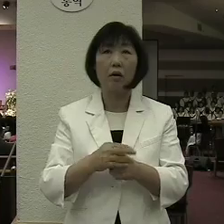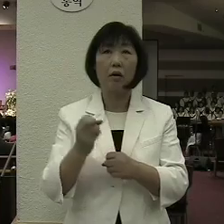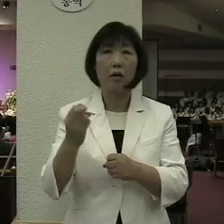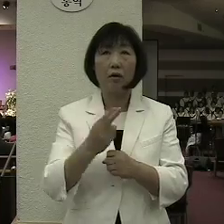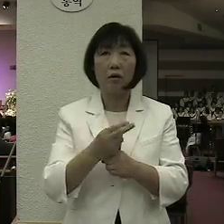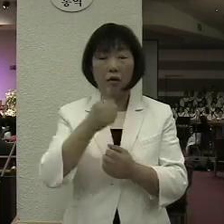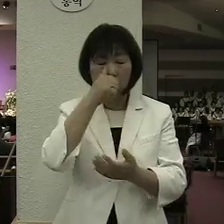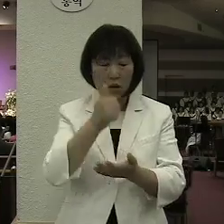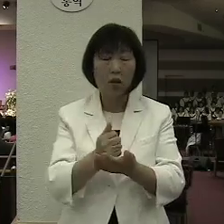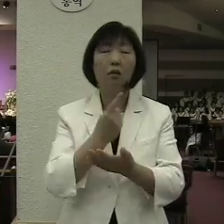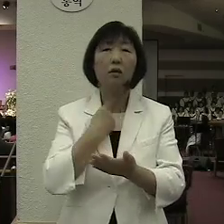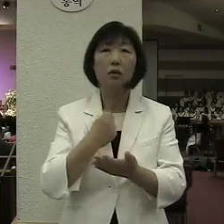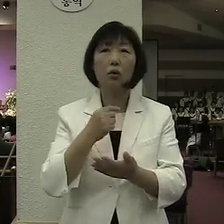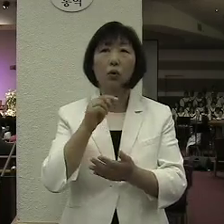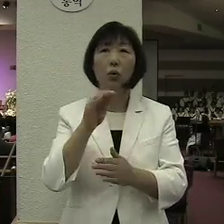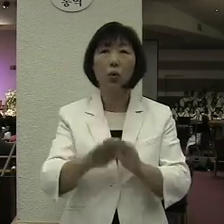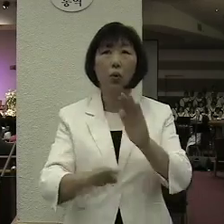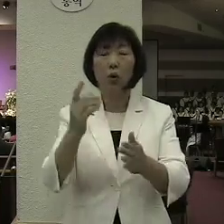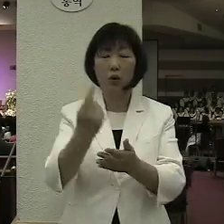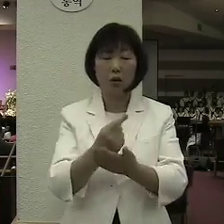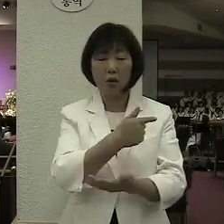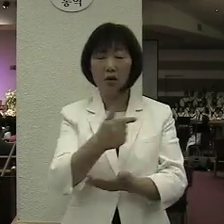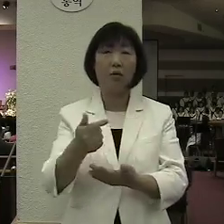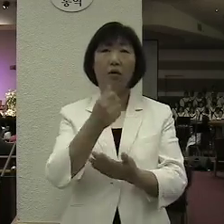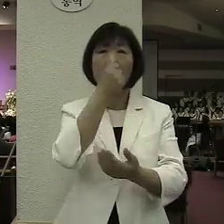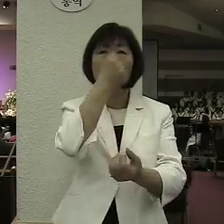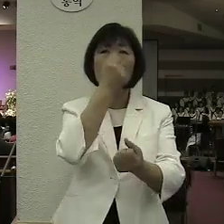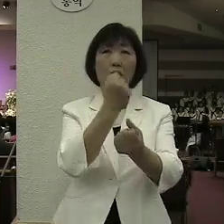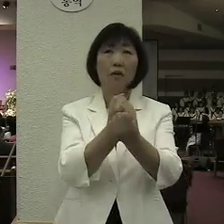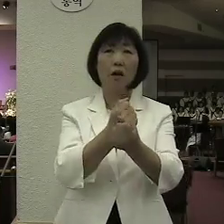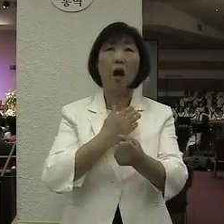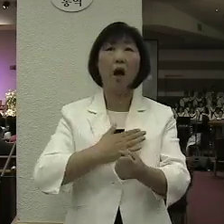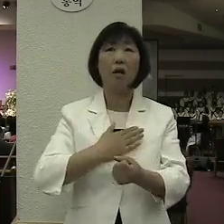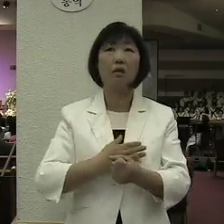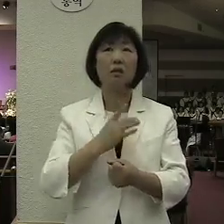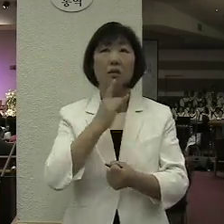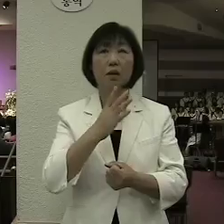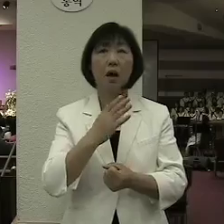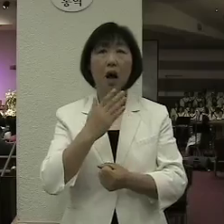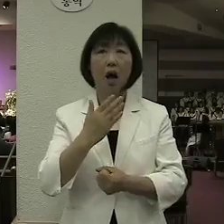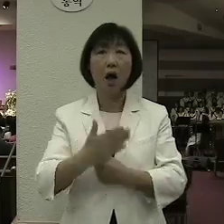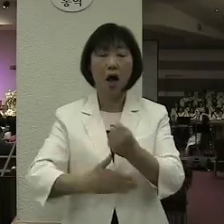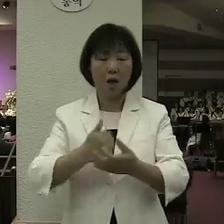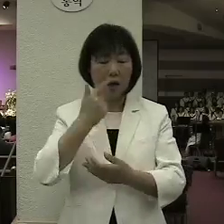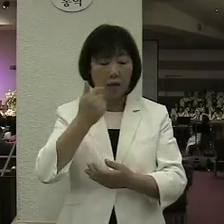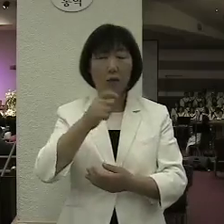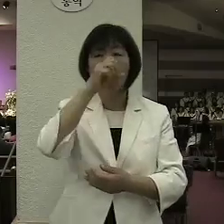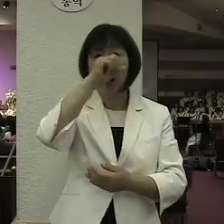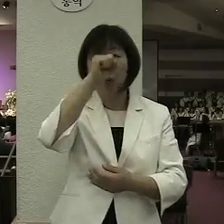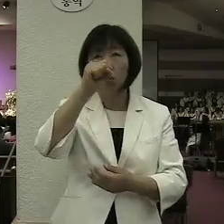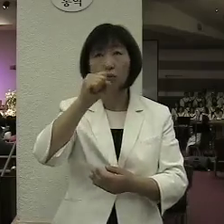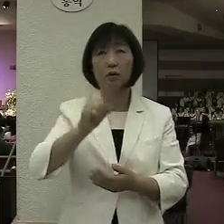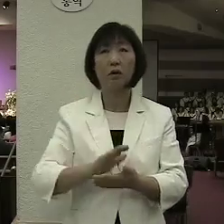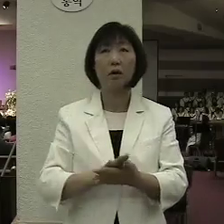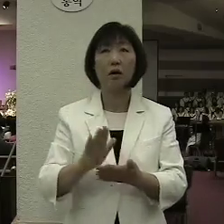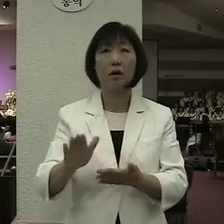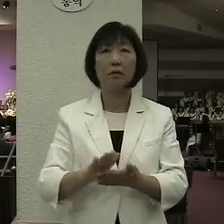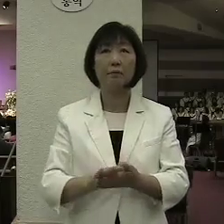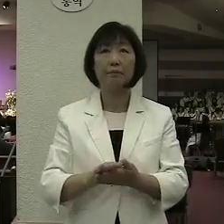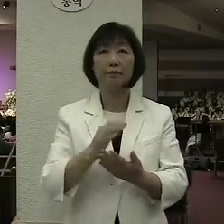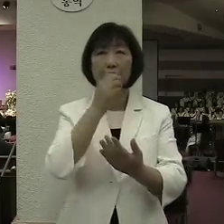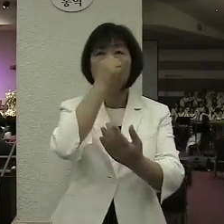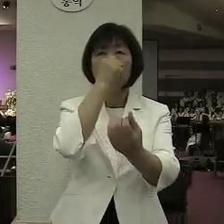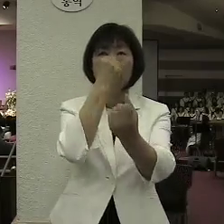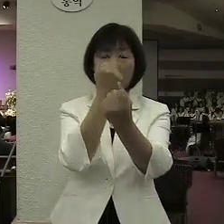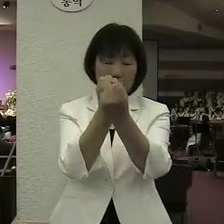주셨으니 아버지라고 부르십니다. 아버지, 우리를 아들 삼아 주신 거예요. 여러분, 아들,